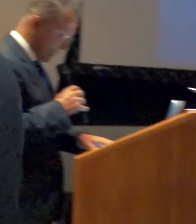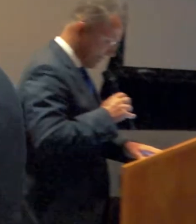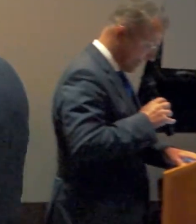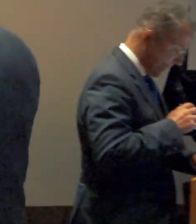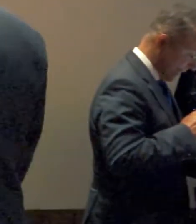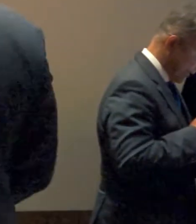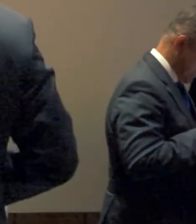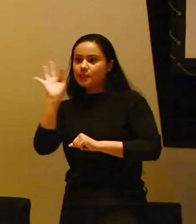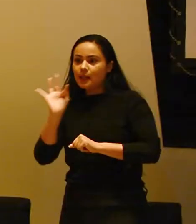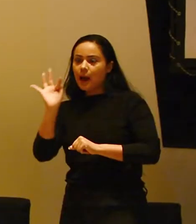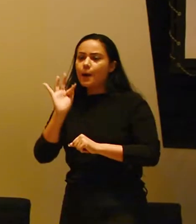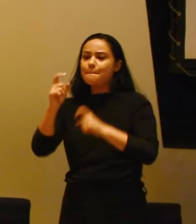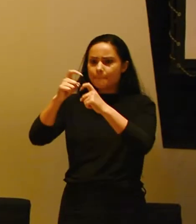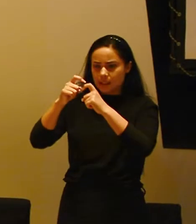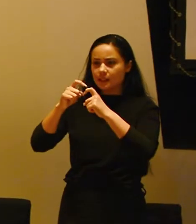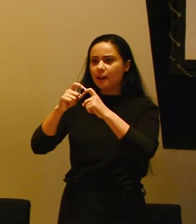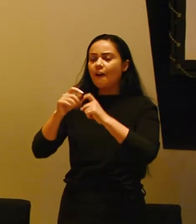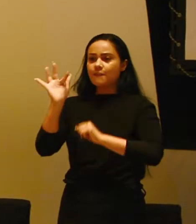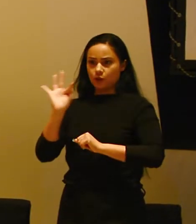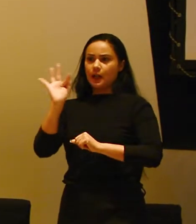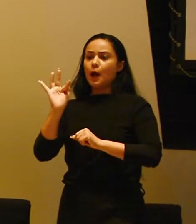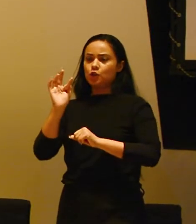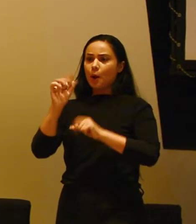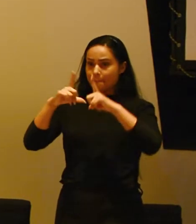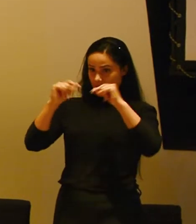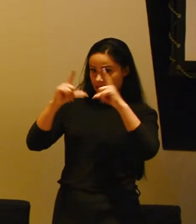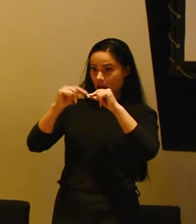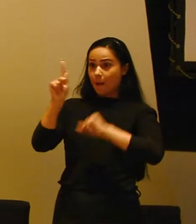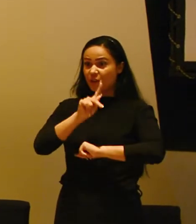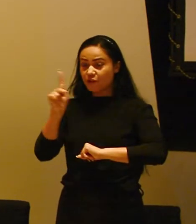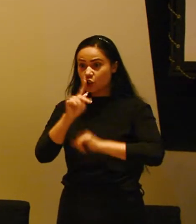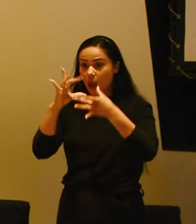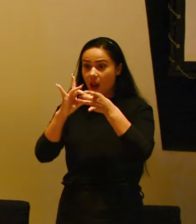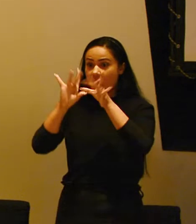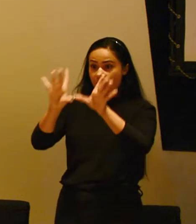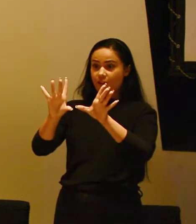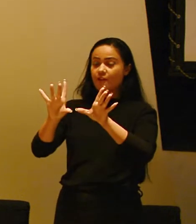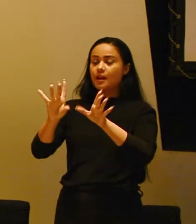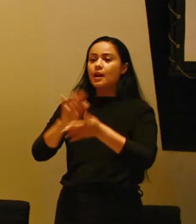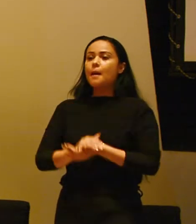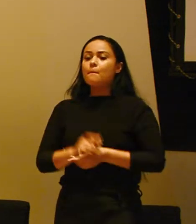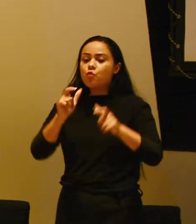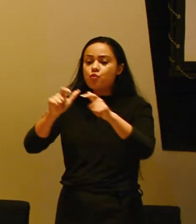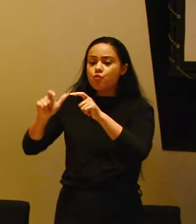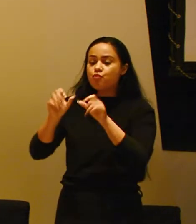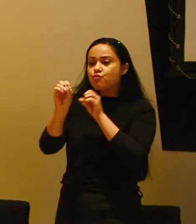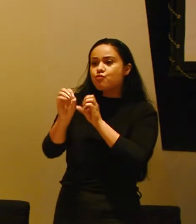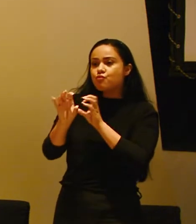de Medicina da Universidade de Brasília, professor livre-docente pelo Departamento